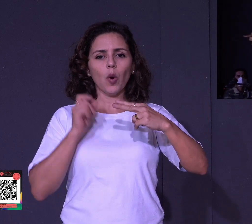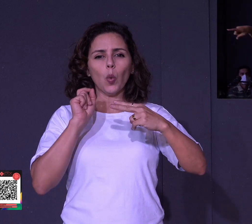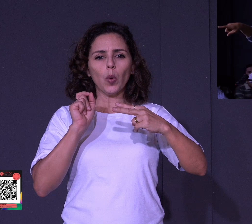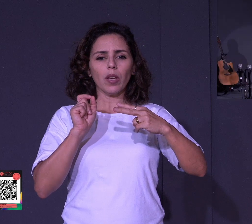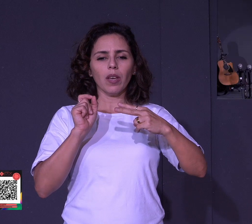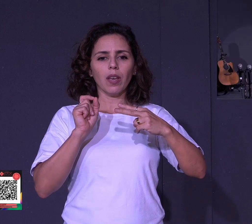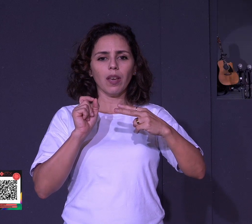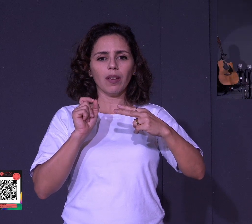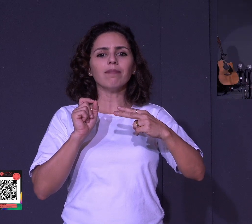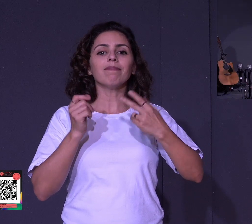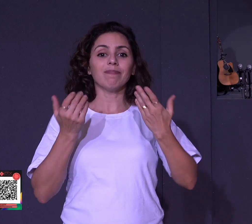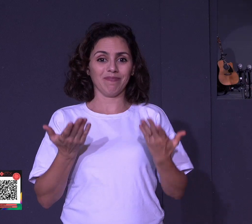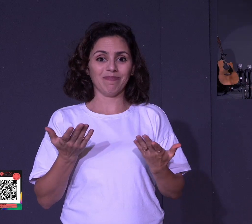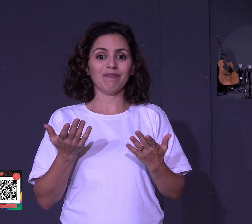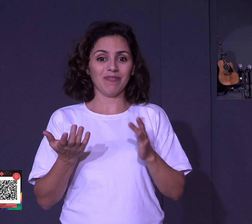também te